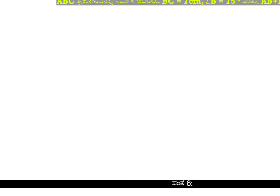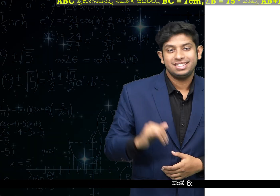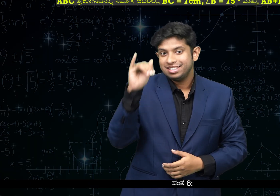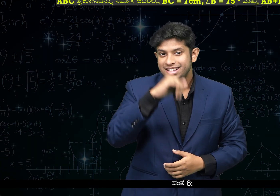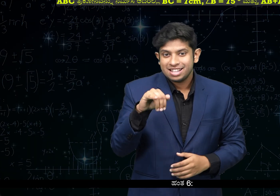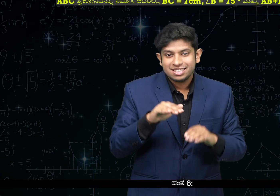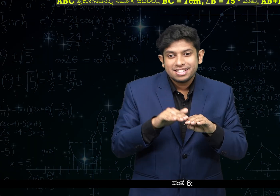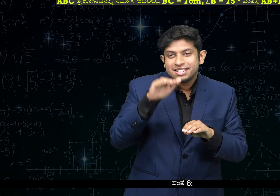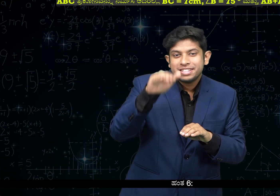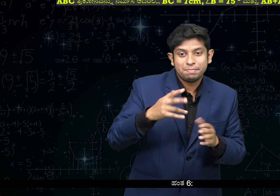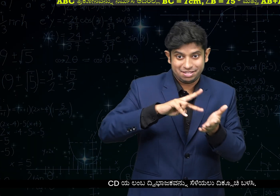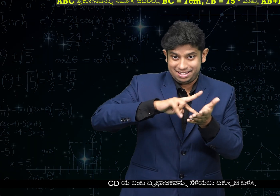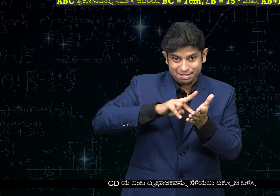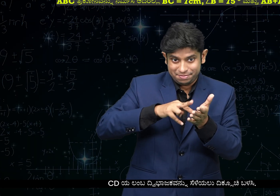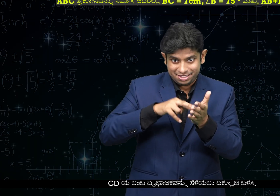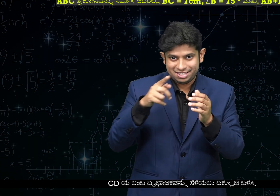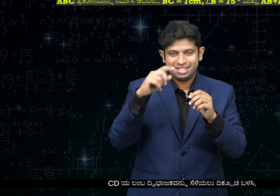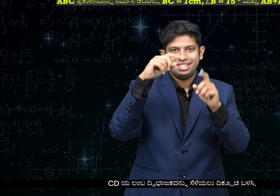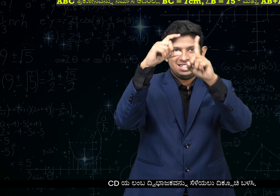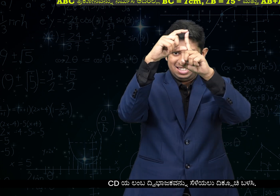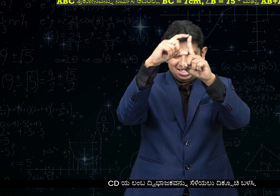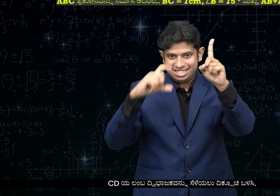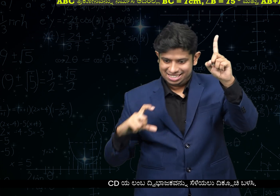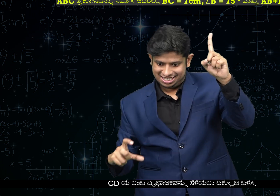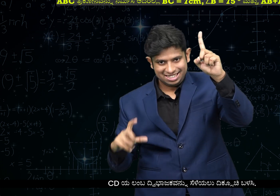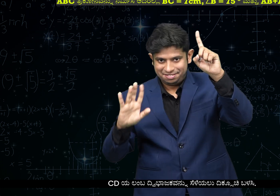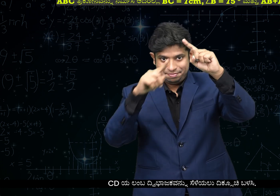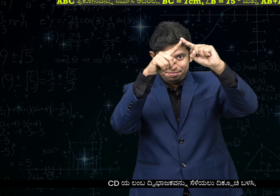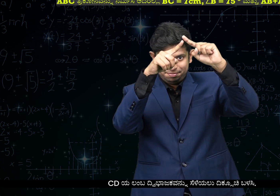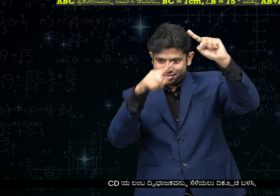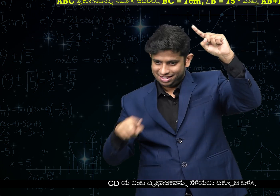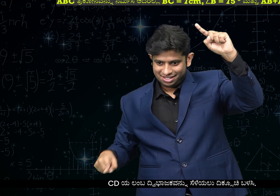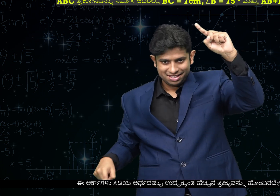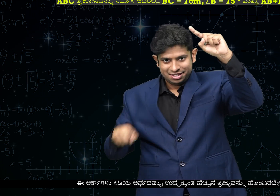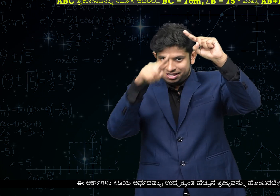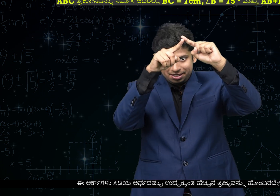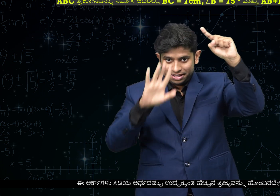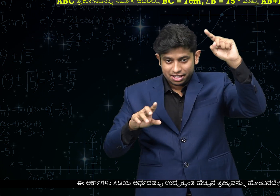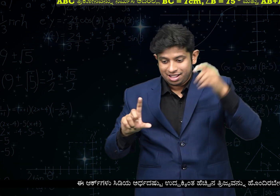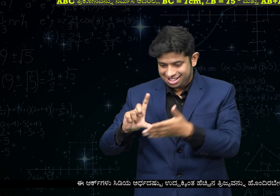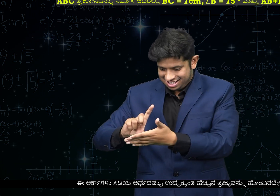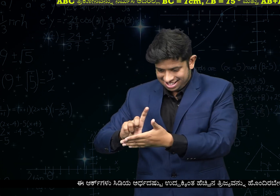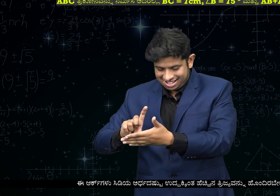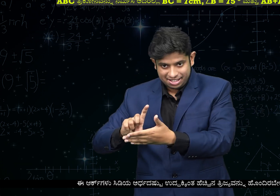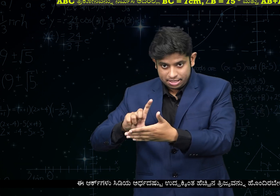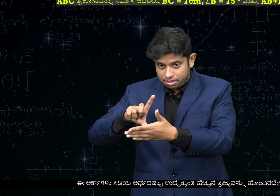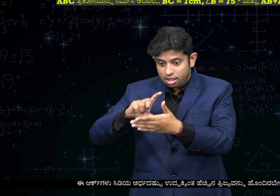ಹಂತ 6. ಸಿಡಿಯ ಲಂಬ ದ್ವಿಭಾಜಕವನ್ನು ಸೆಳೆಯಲು ದಿಕ್ಸೂಚಿ ಬಳಸಿ. ಈ ಆರ್ಕ್ಗಳು ಸಿಡಿಯ ಅರ್ಧದಷ್ಟು